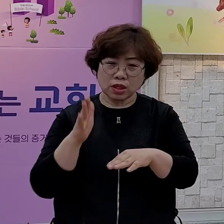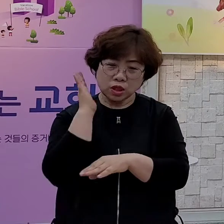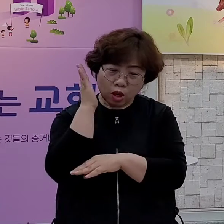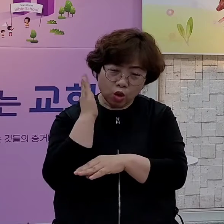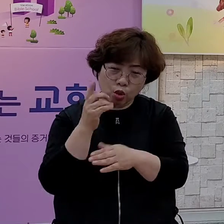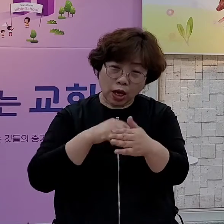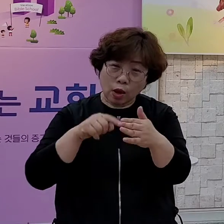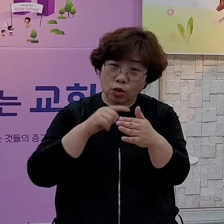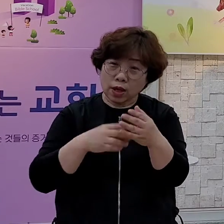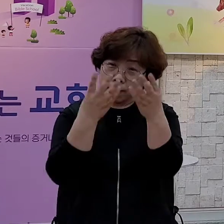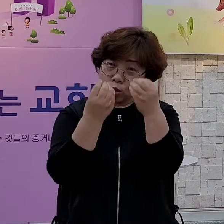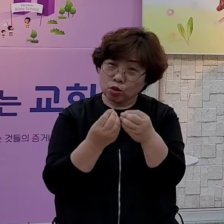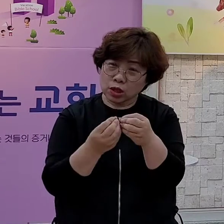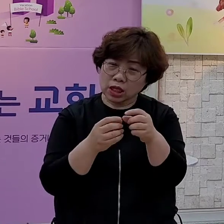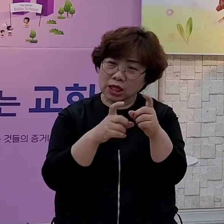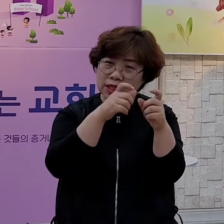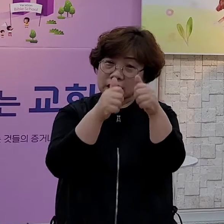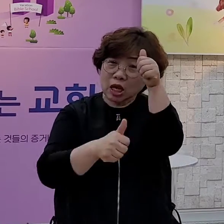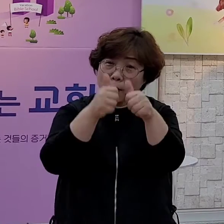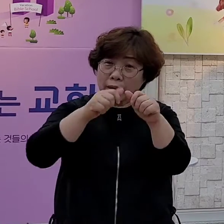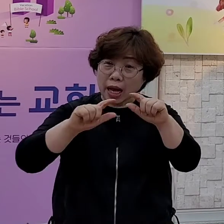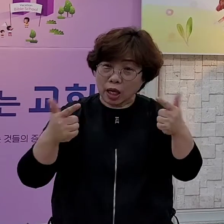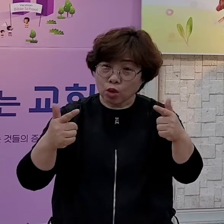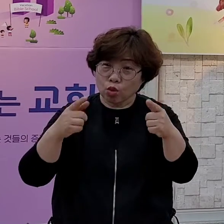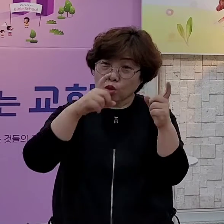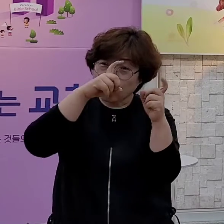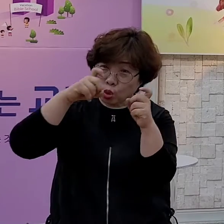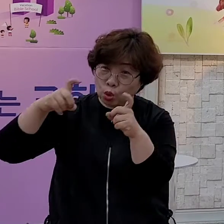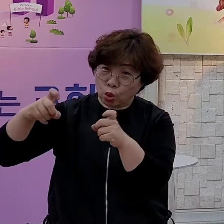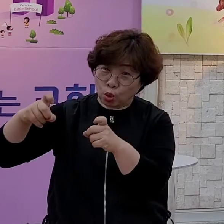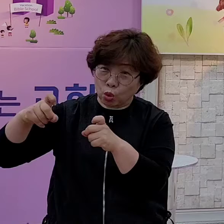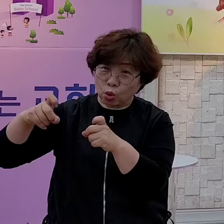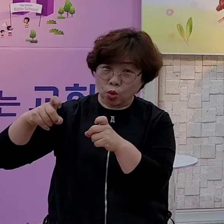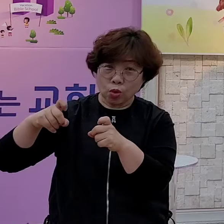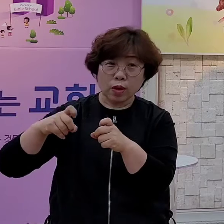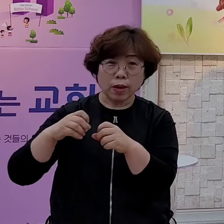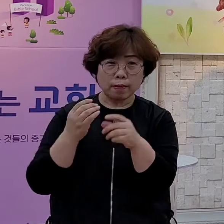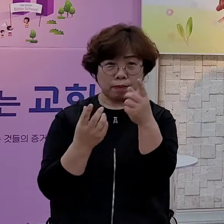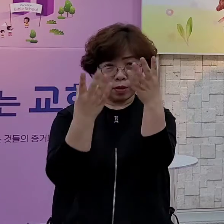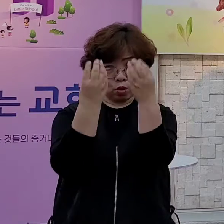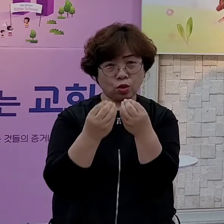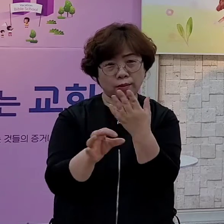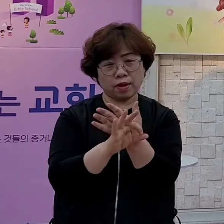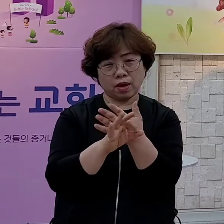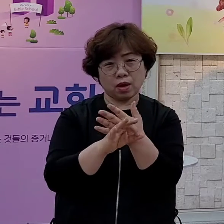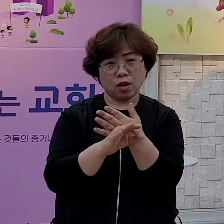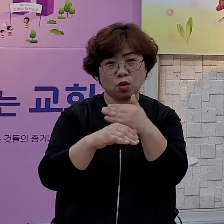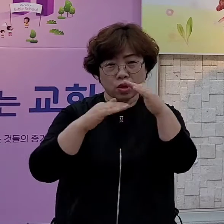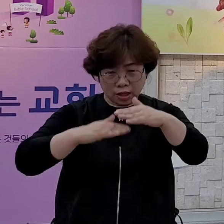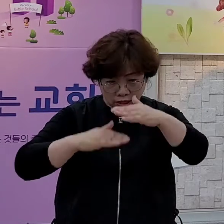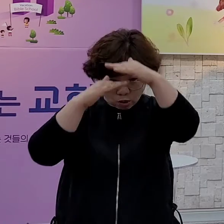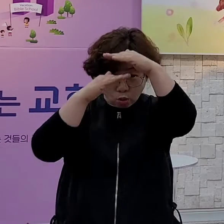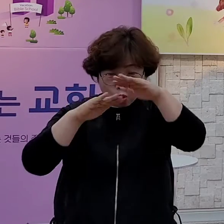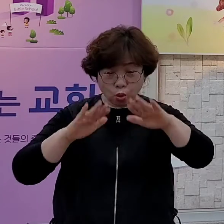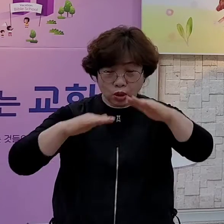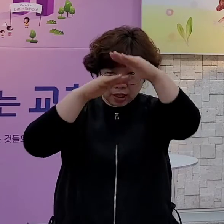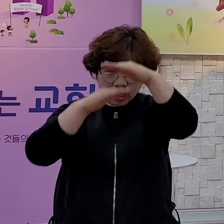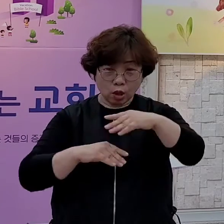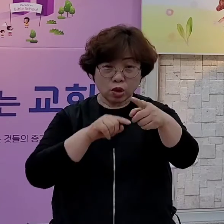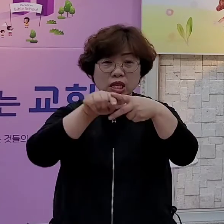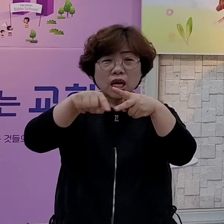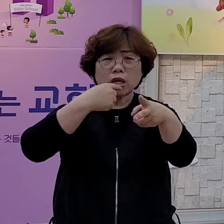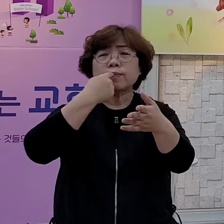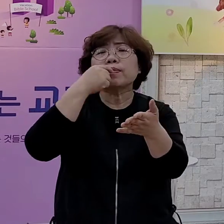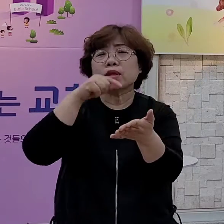해요. 유혹이다. 이렇게 이해하시면 훨씬 더 이해하기 쉬울 것입니다. 자, 그래서 오늘